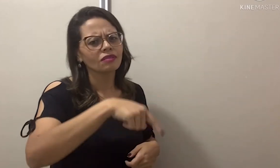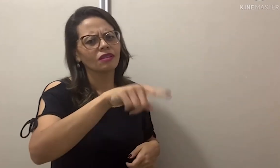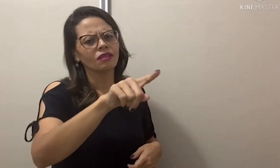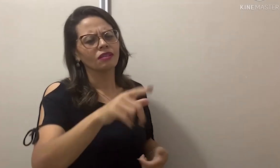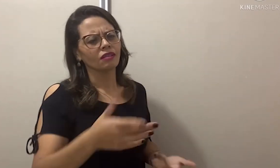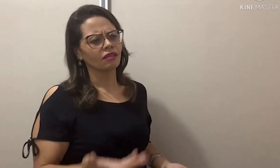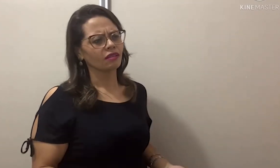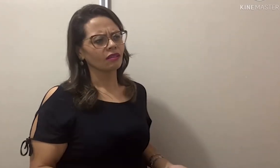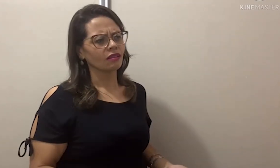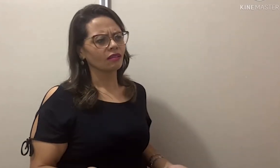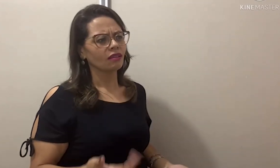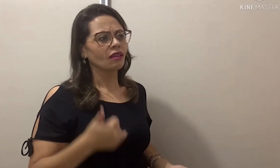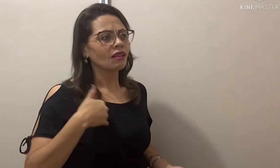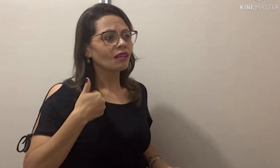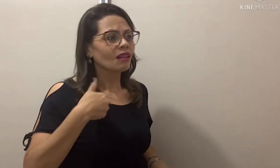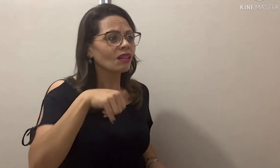Você precisa ir.